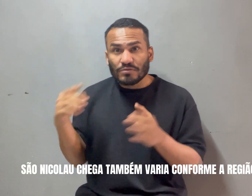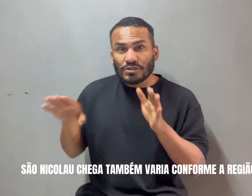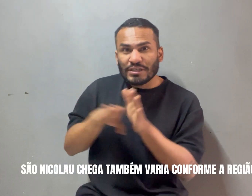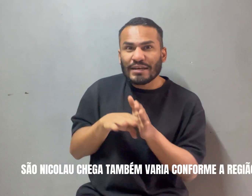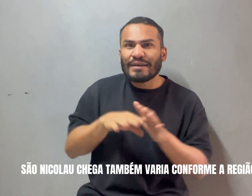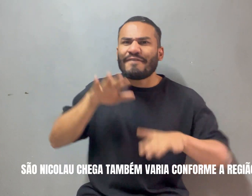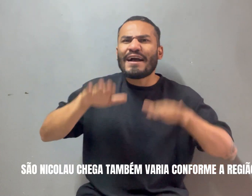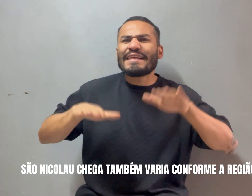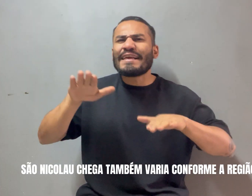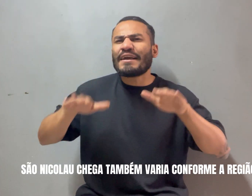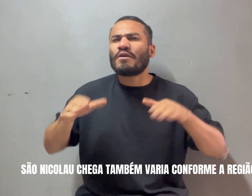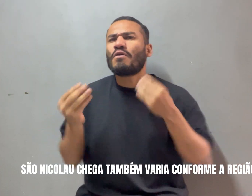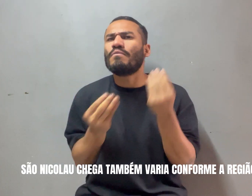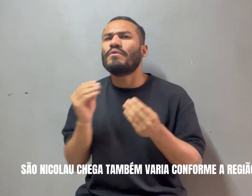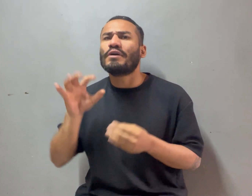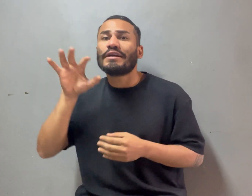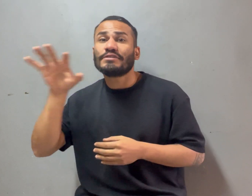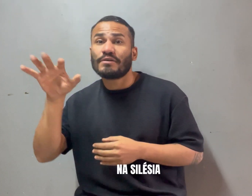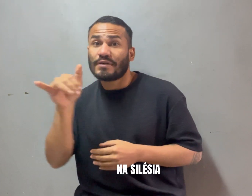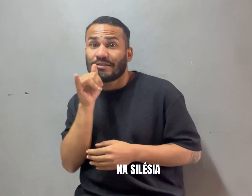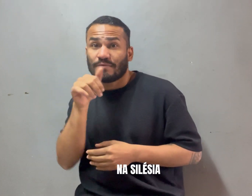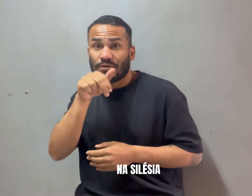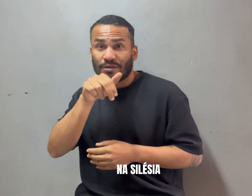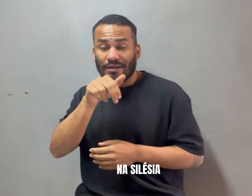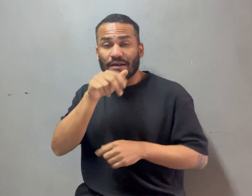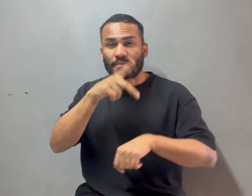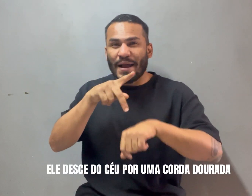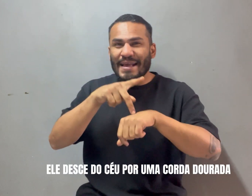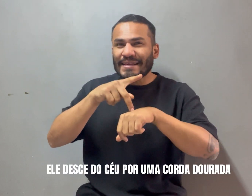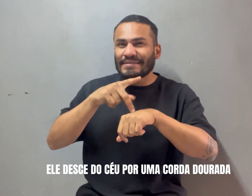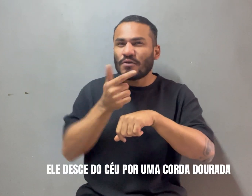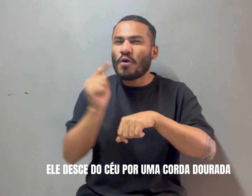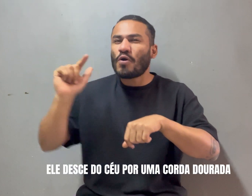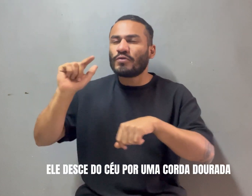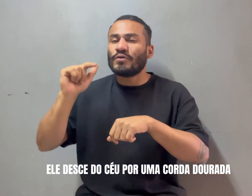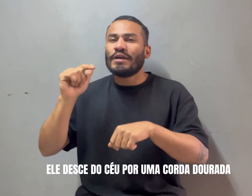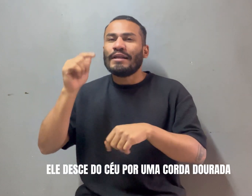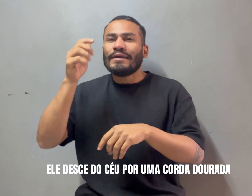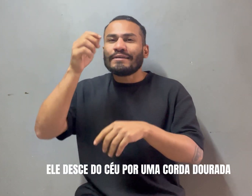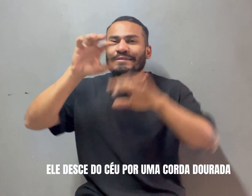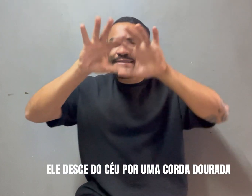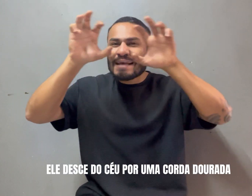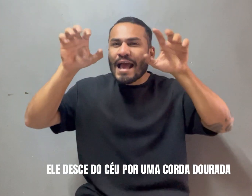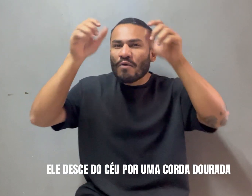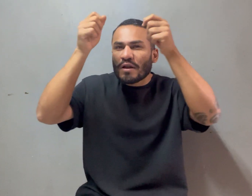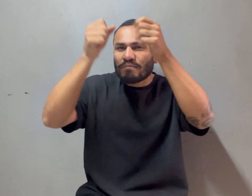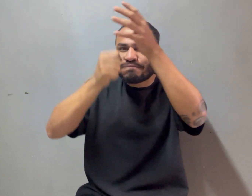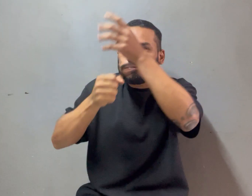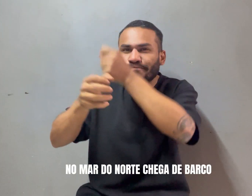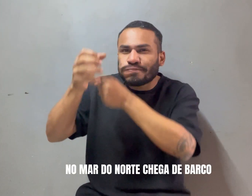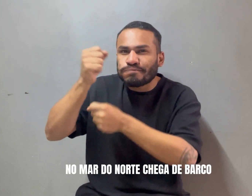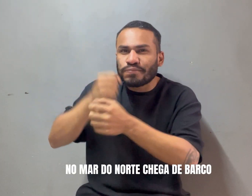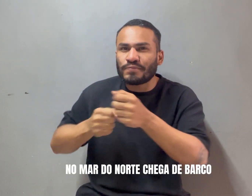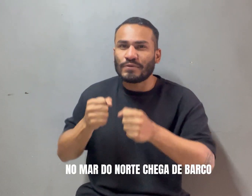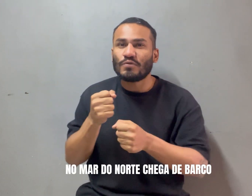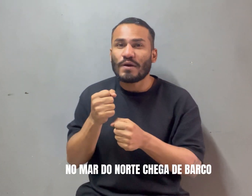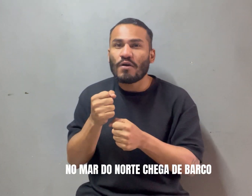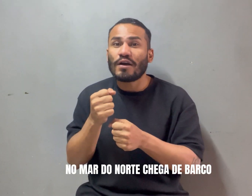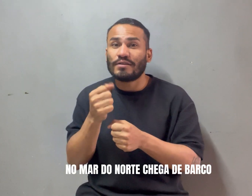também varia conforme a região. Na Silésia, ele desce do céu por uma corda dourada. No Mar do Norte, chega